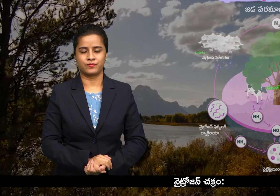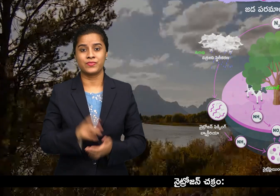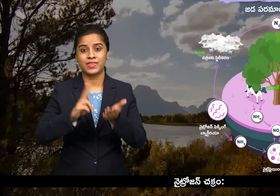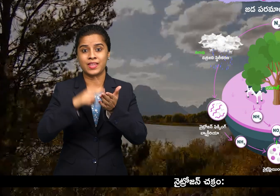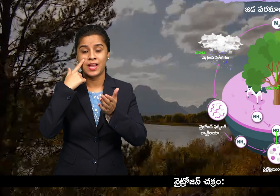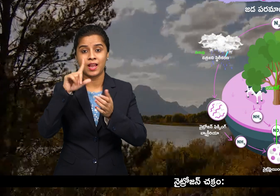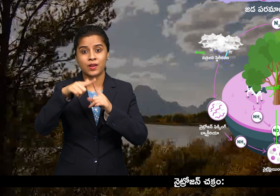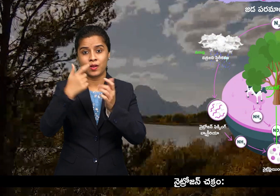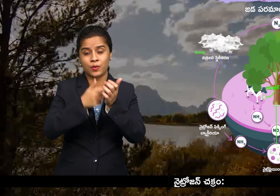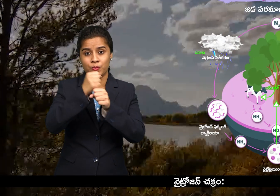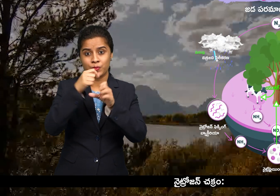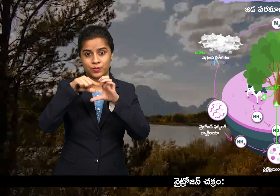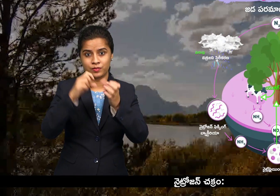నైట్రోజన్ చక్రం.